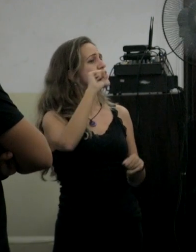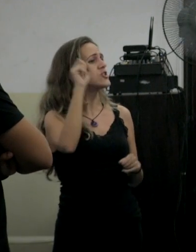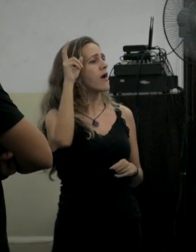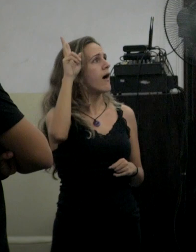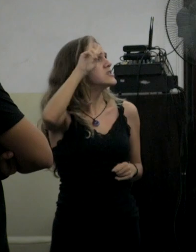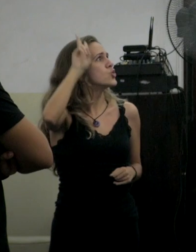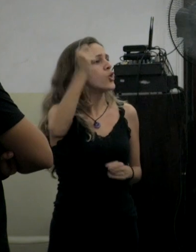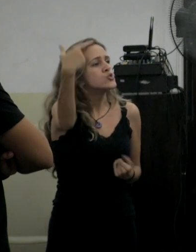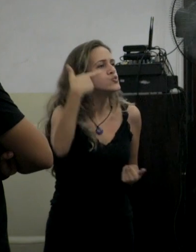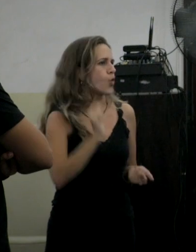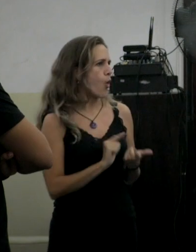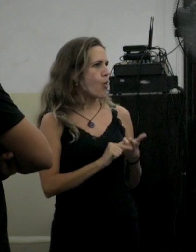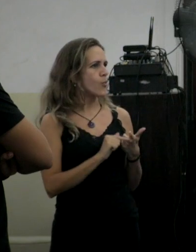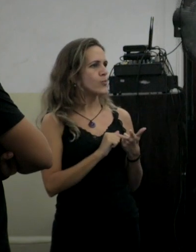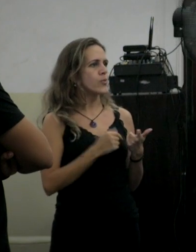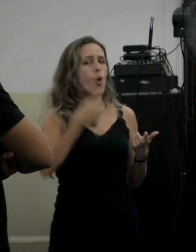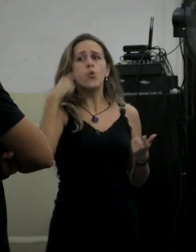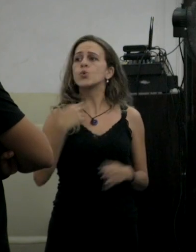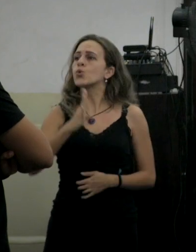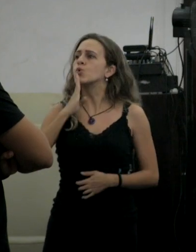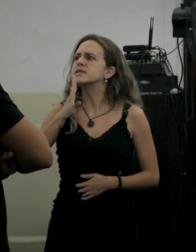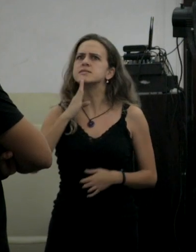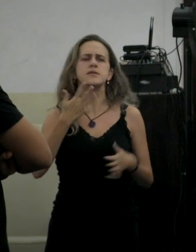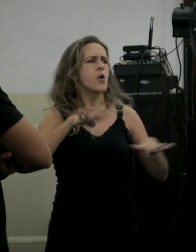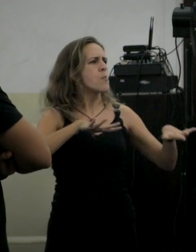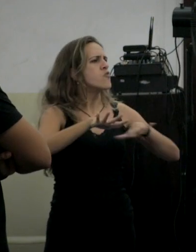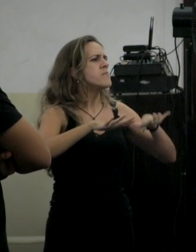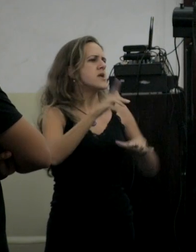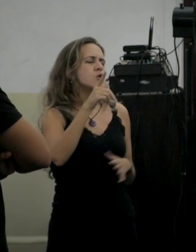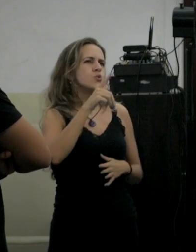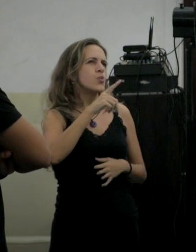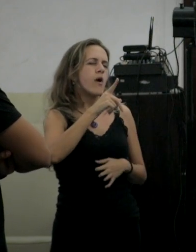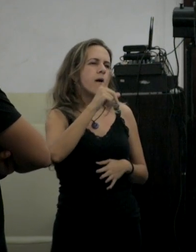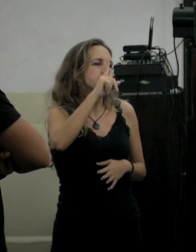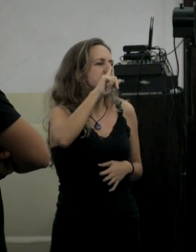mas a gente não conhecia, né? Mas não se conhece, por exemplo, a história